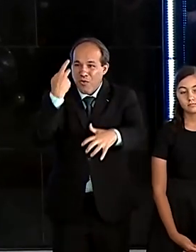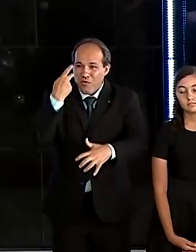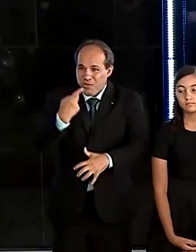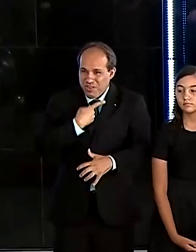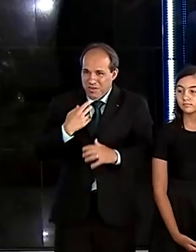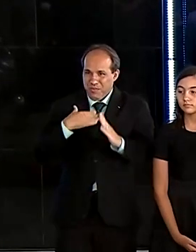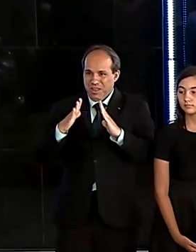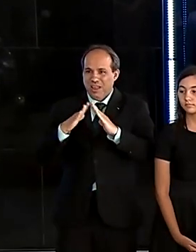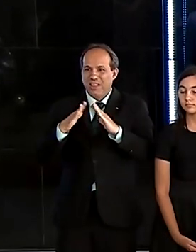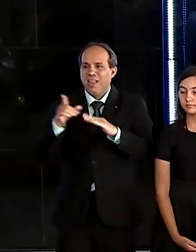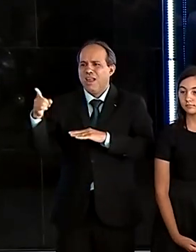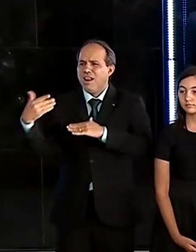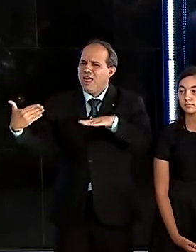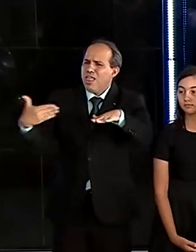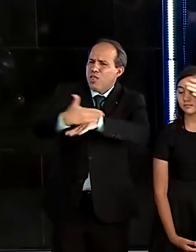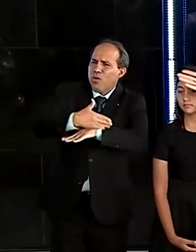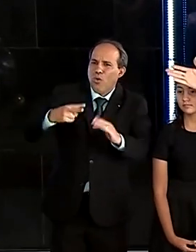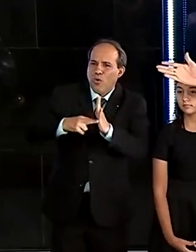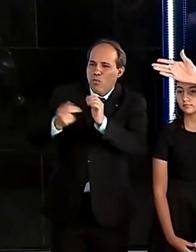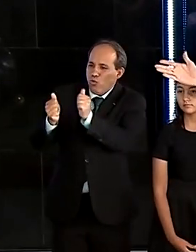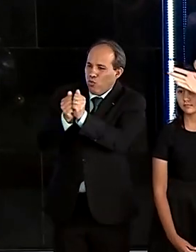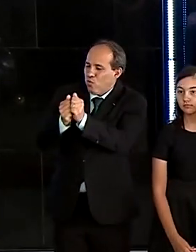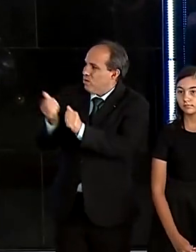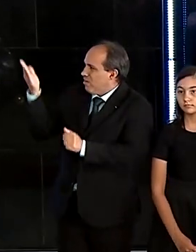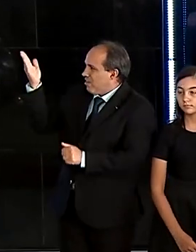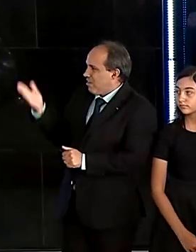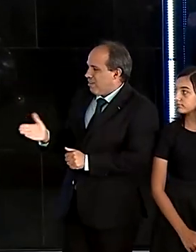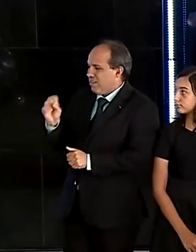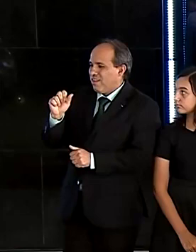E ele entrou no condomínio acompanhado do Santino.